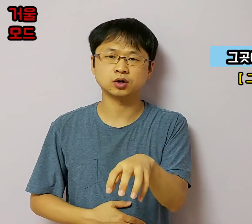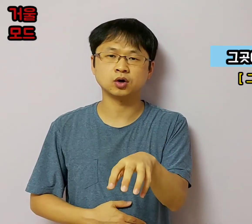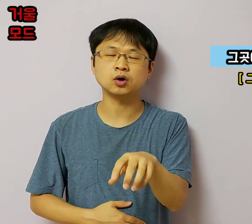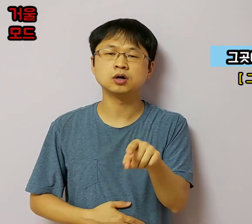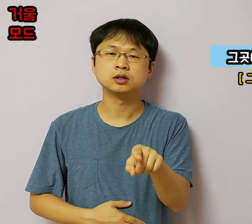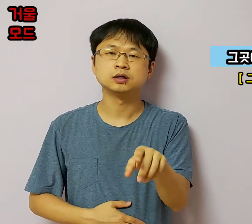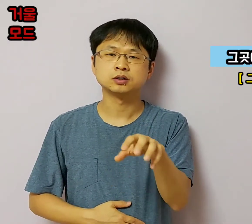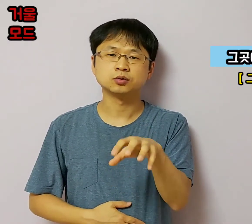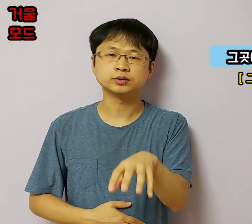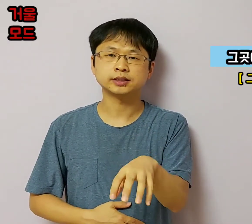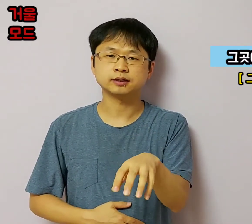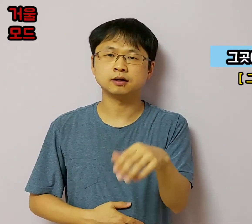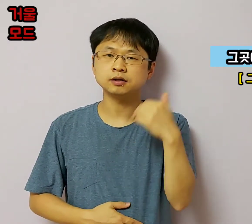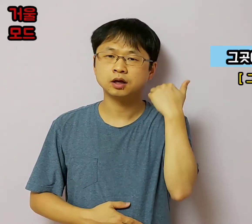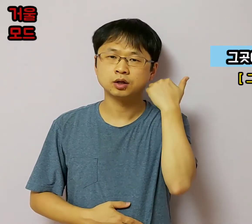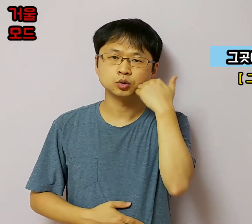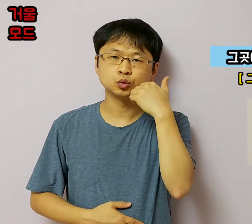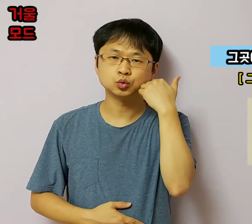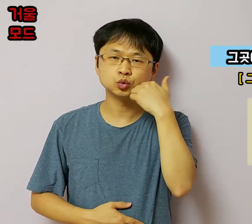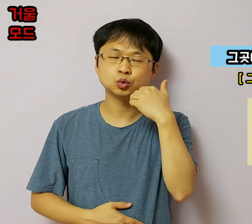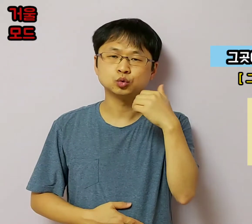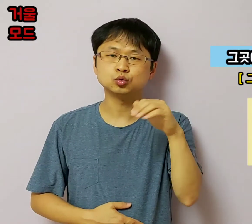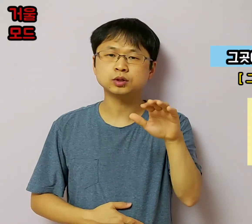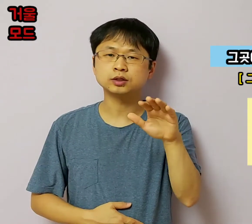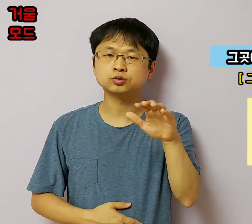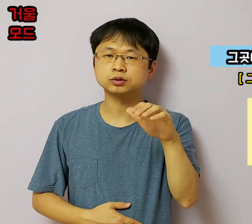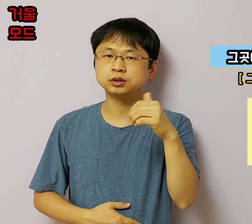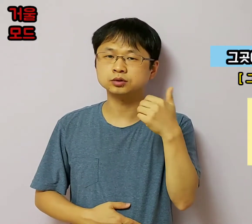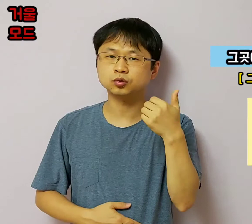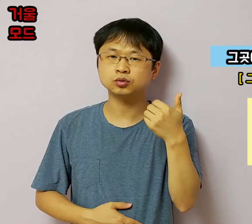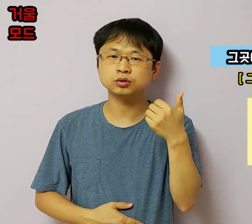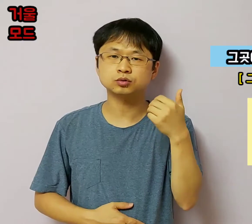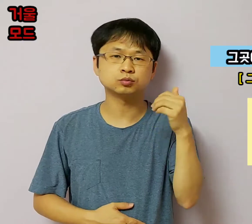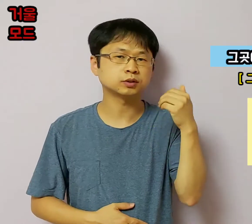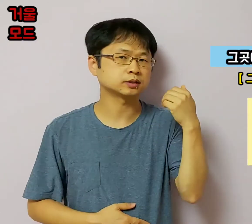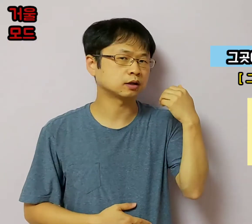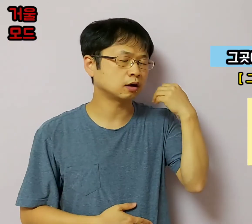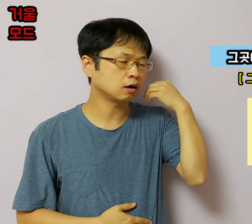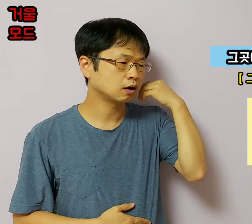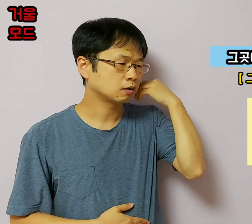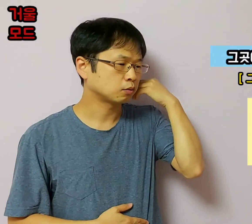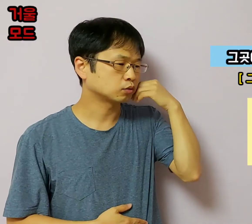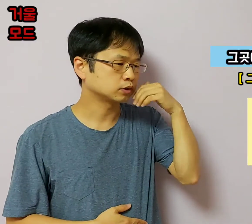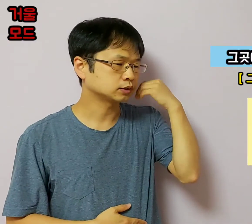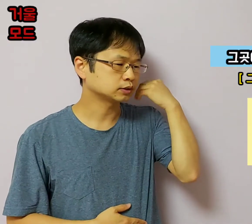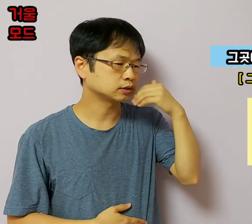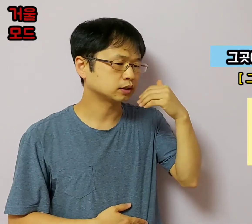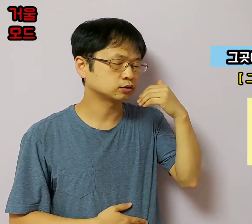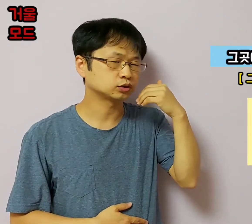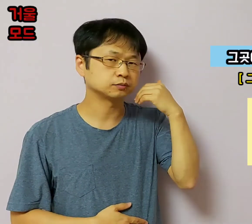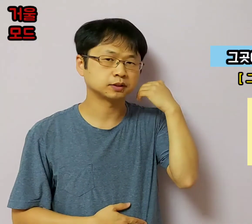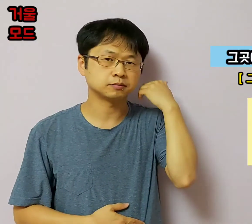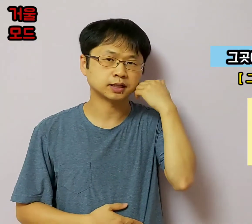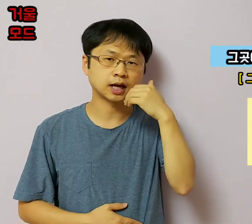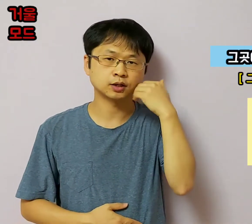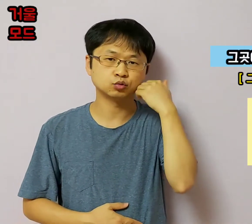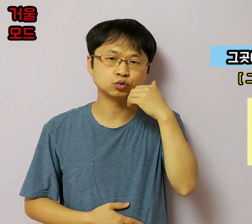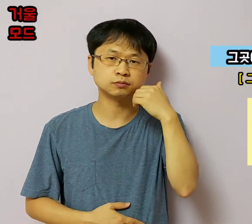되겠죠. 그곳에선 누구라는 수어는 손등을 구부려서 오를 스쳐 내려주시면 됩니다.